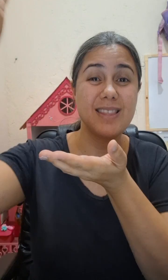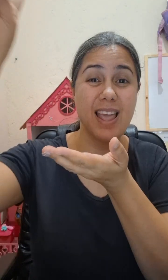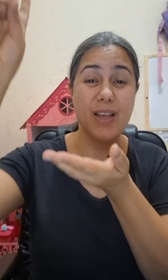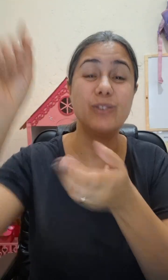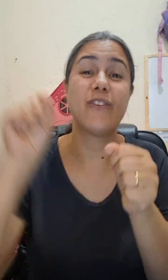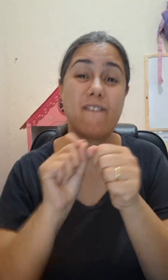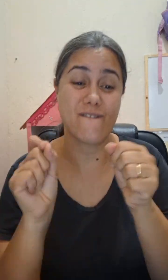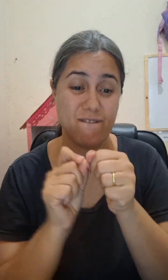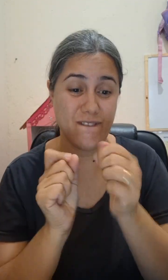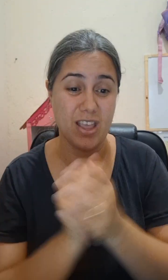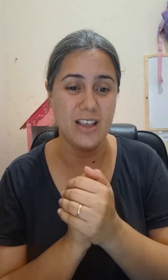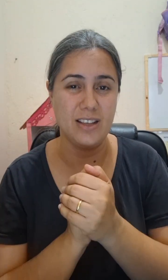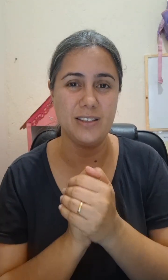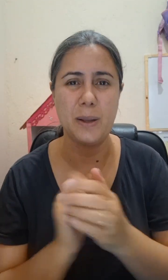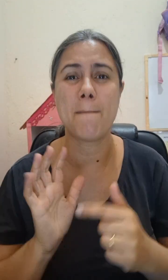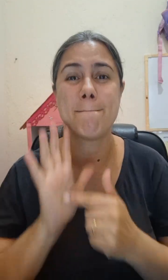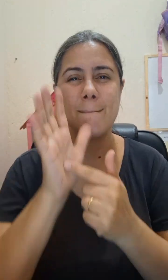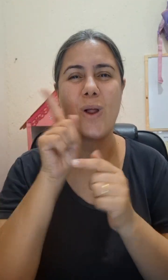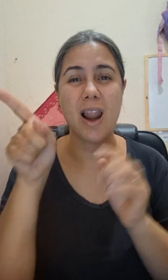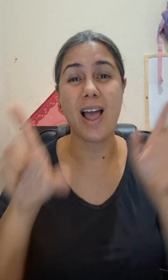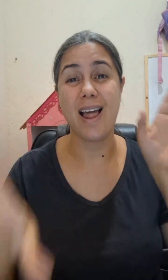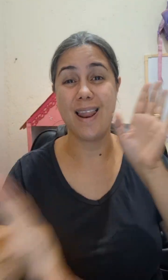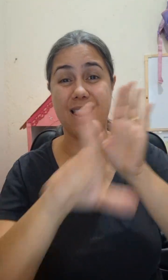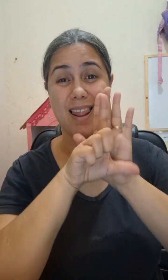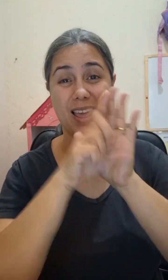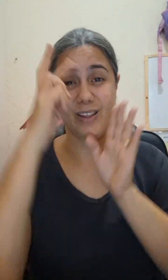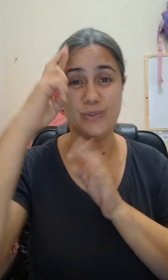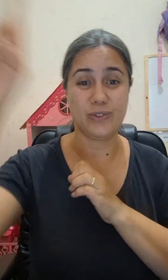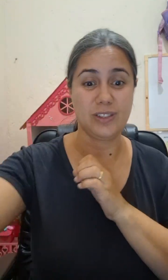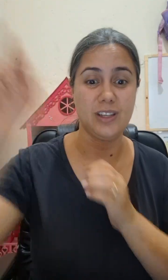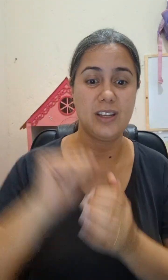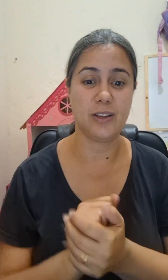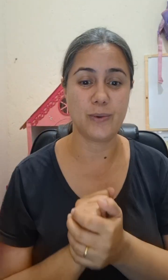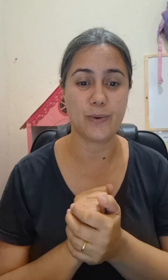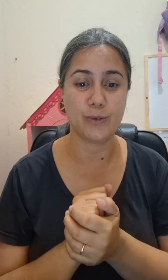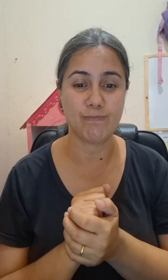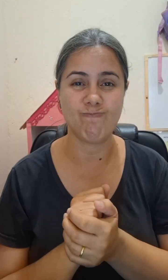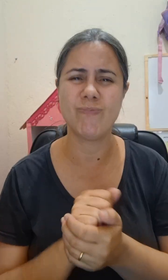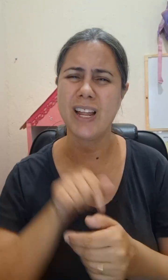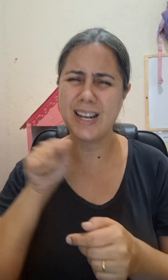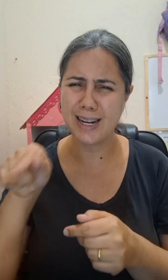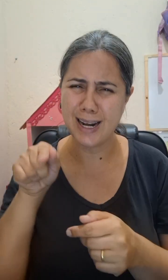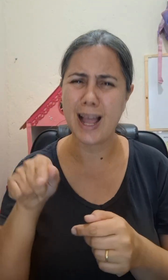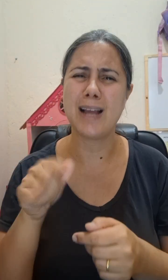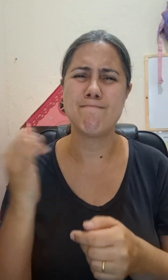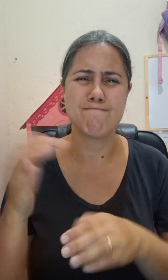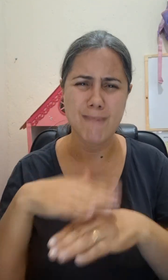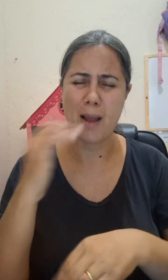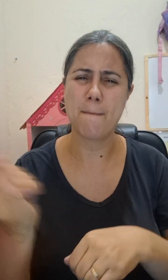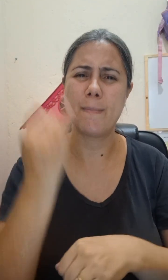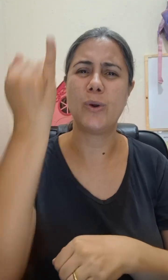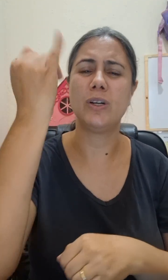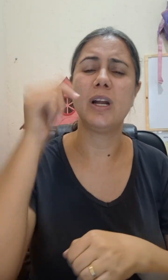como Deus fez, que está lá na lei do Senhor.